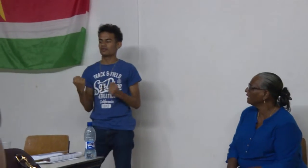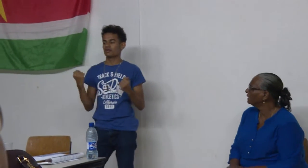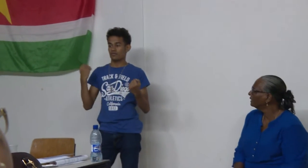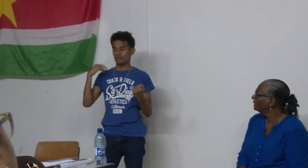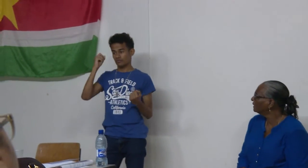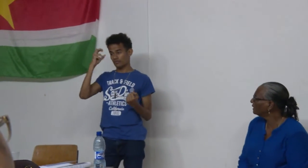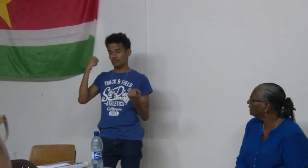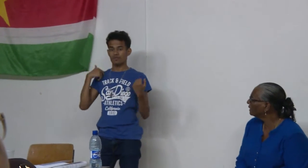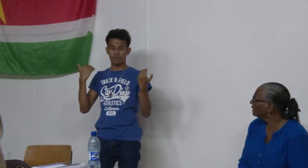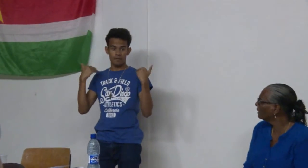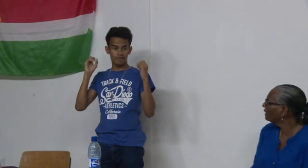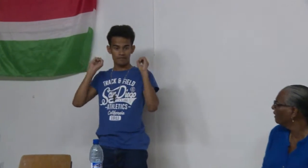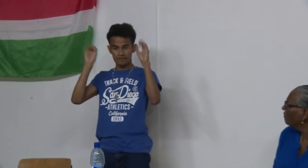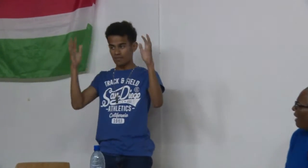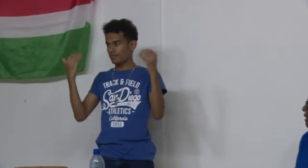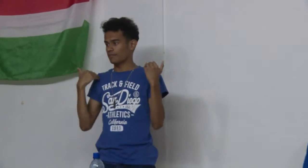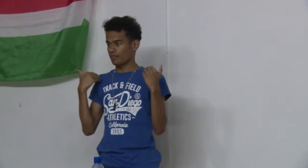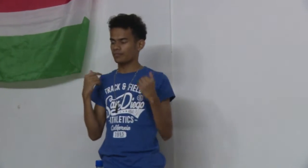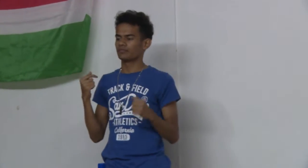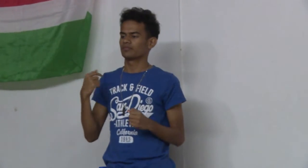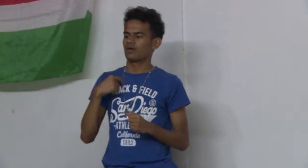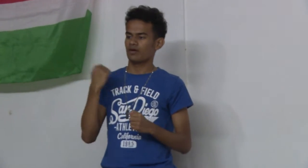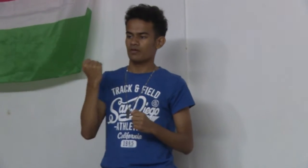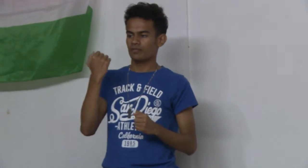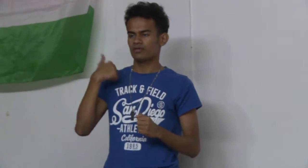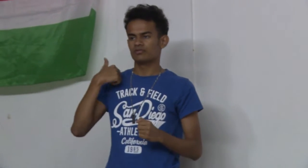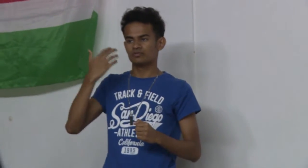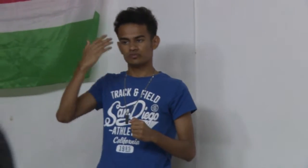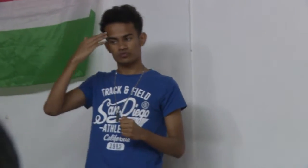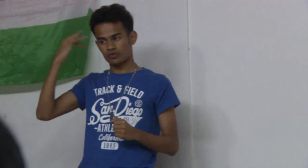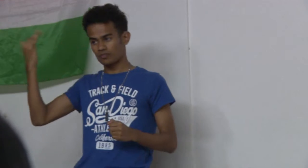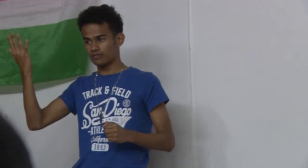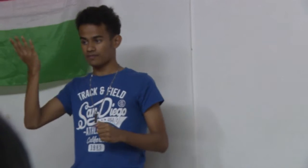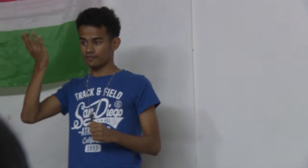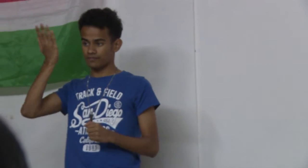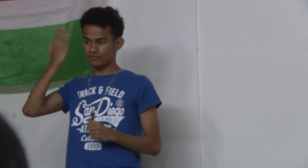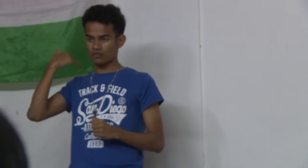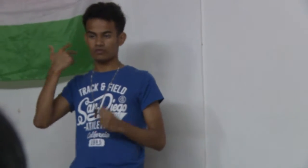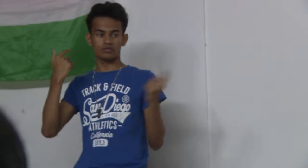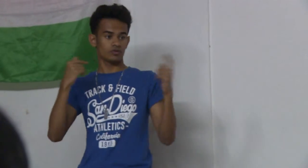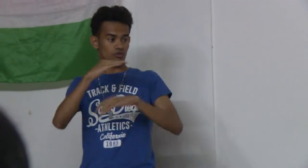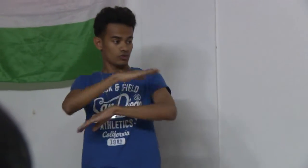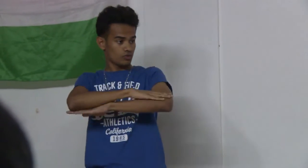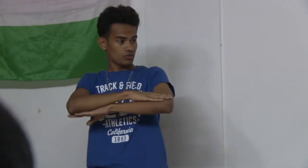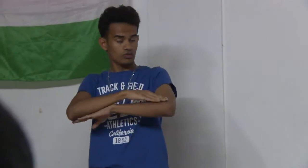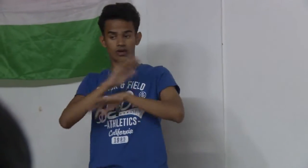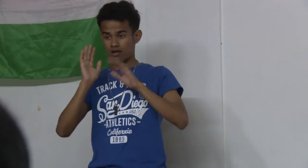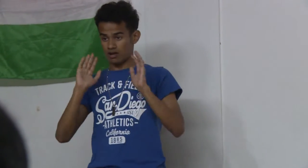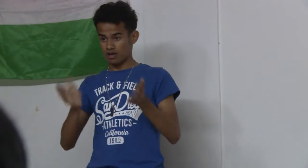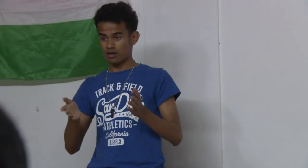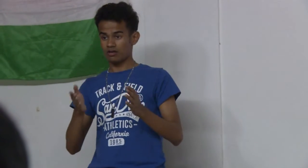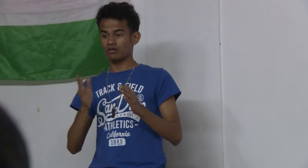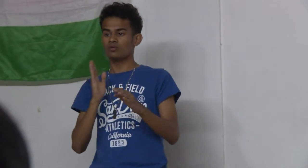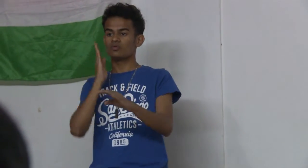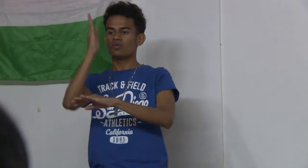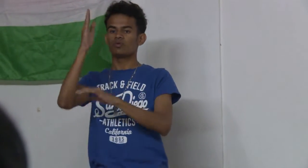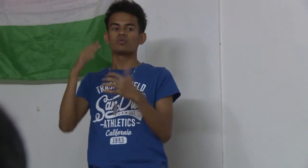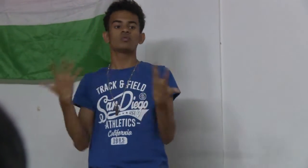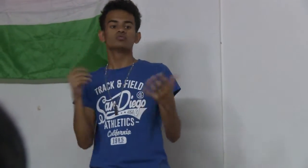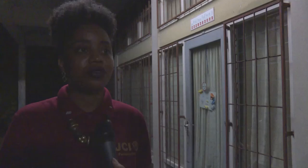zagen, en onze headquarters hier op het terrein van de Kennedy School. En we wilden reeds lang iets terug doen